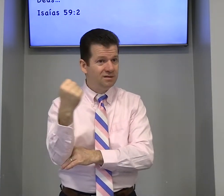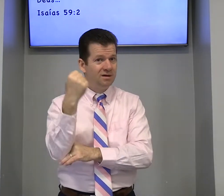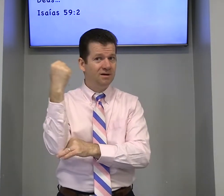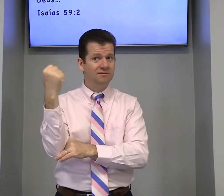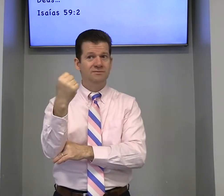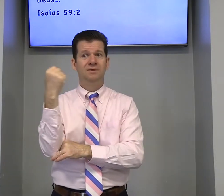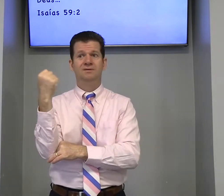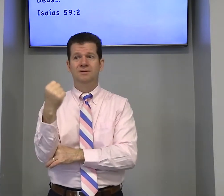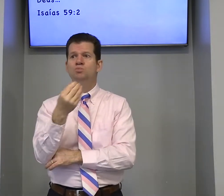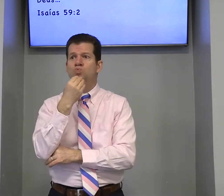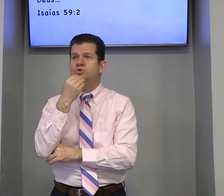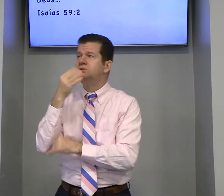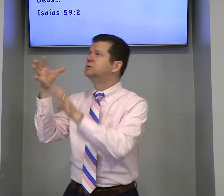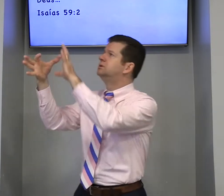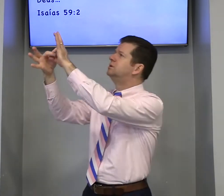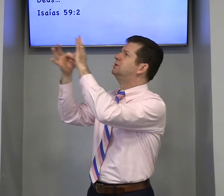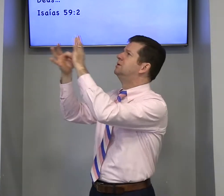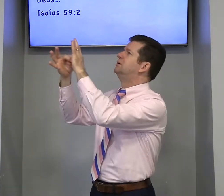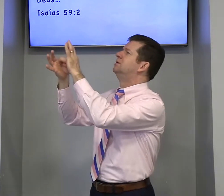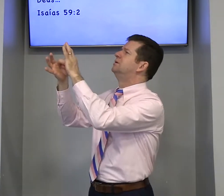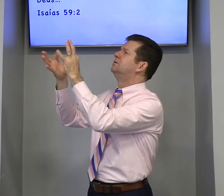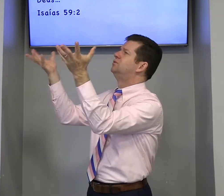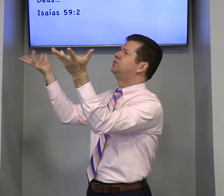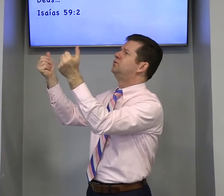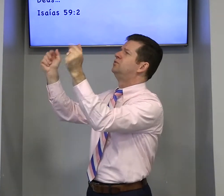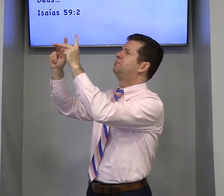Pecado é grave, é sério. Precisamos ter uma